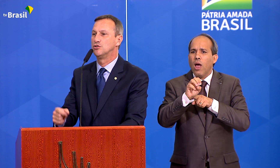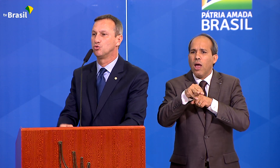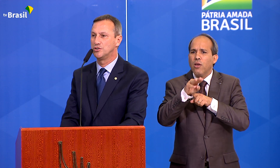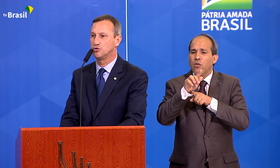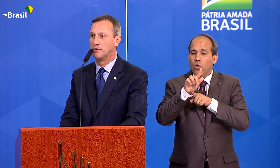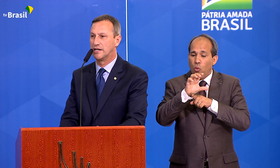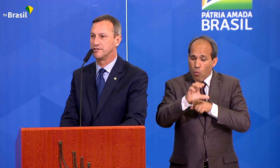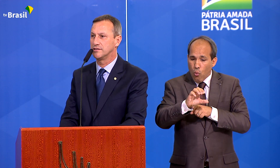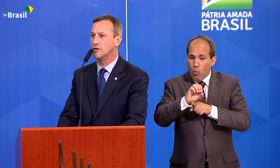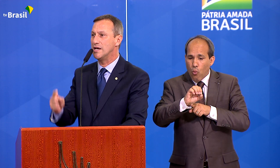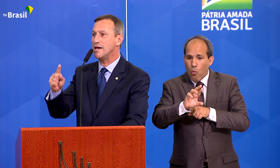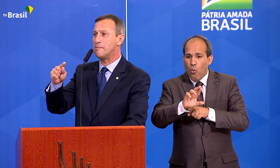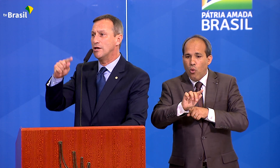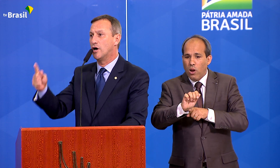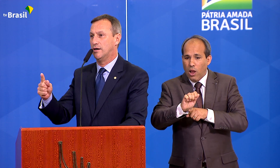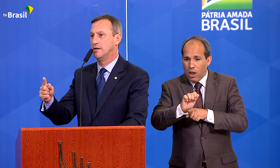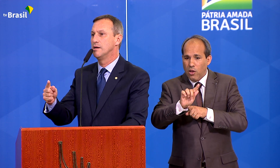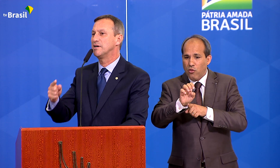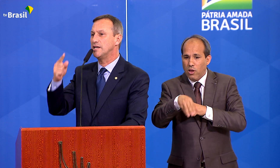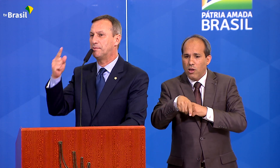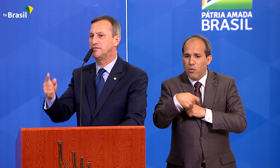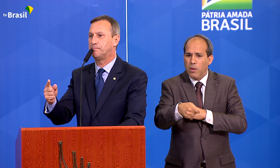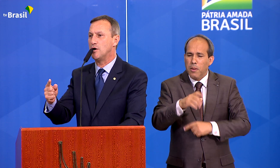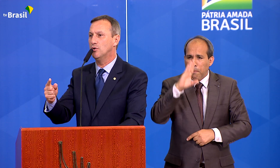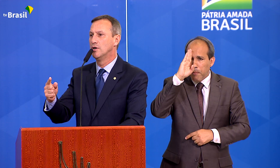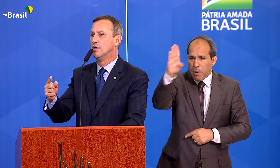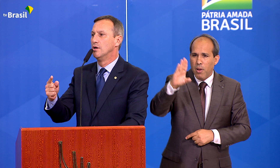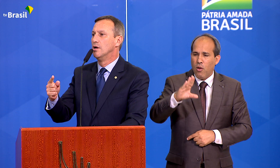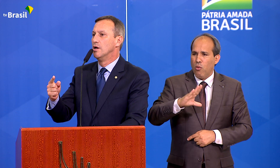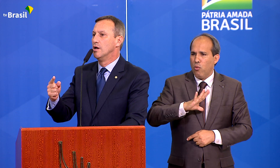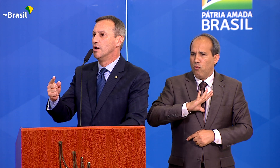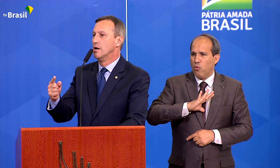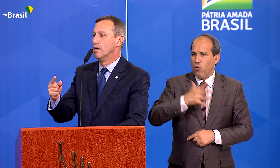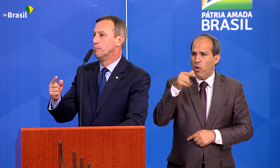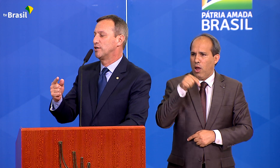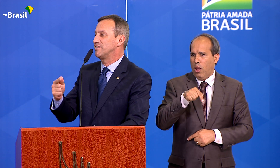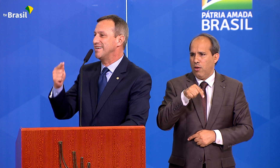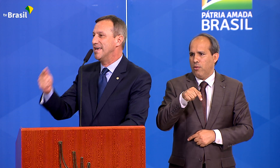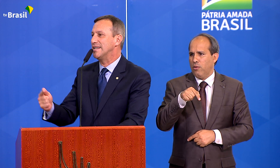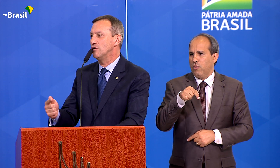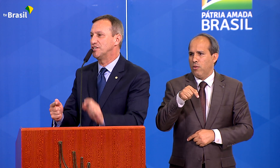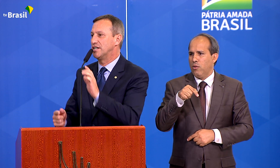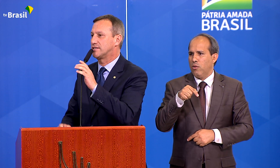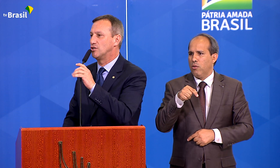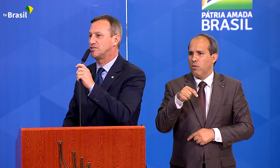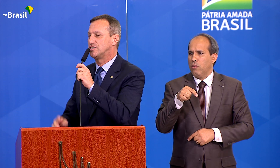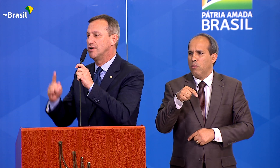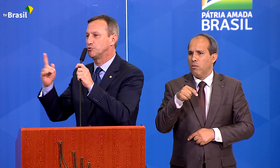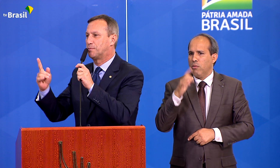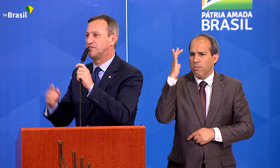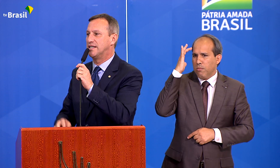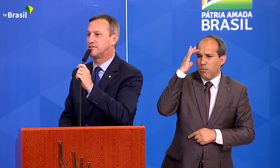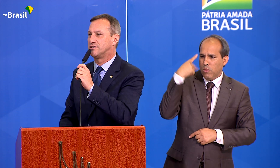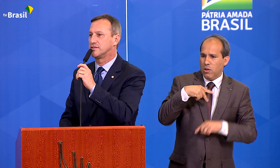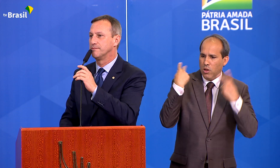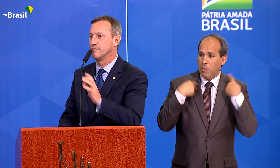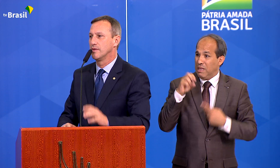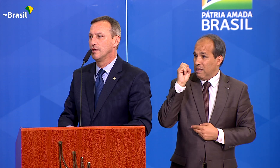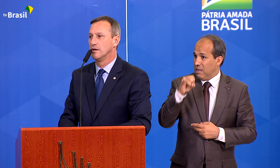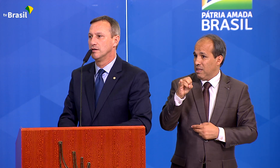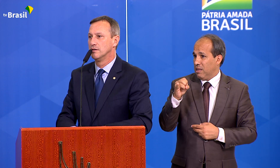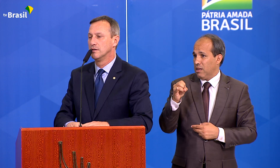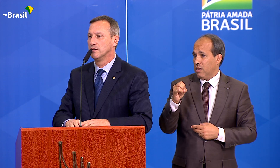das virtudes humanas não é a maior mas é a principal é porque sem ela não adianta nós tivemos